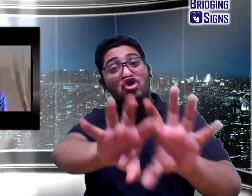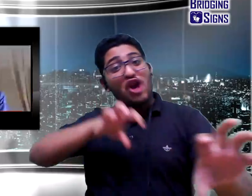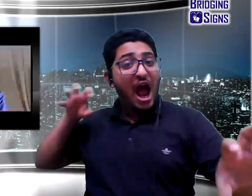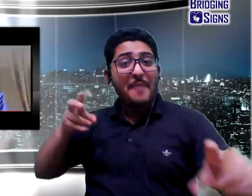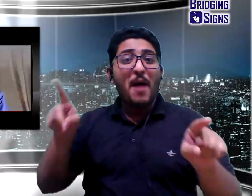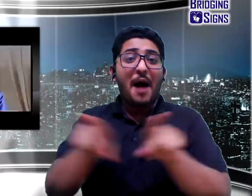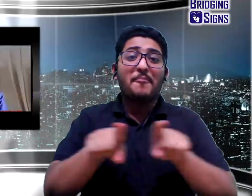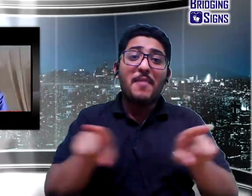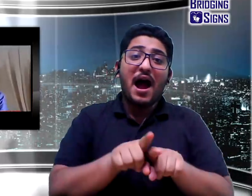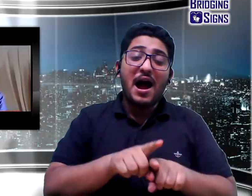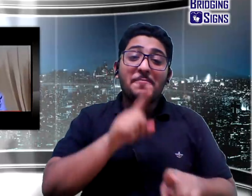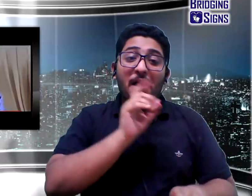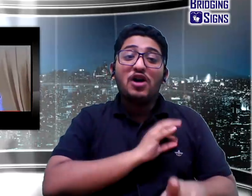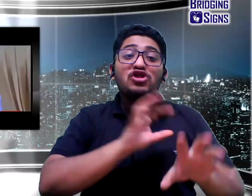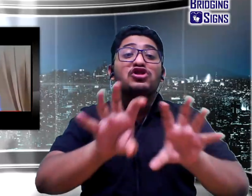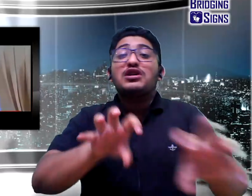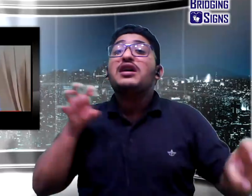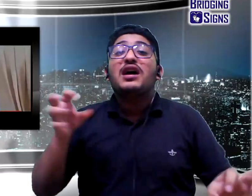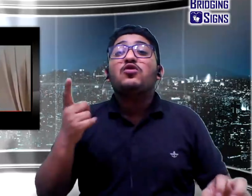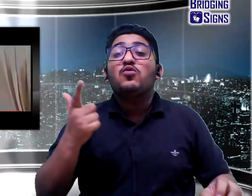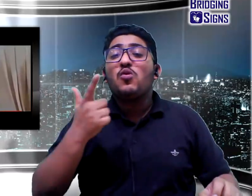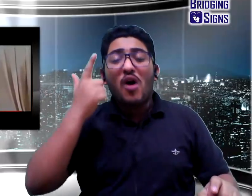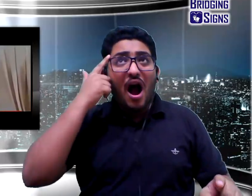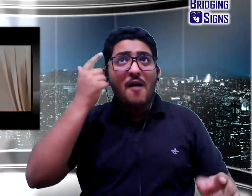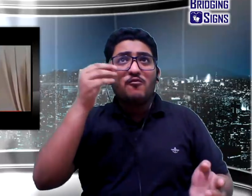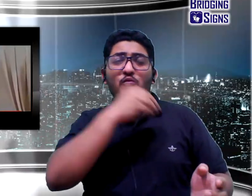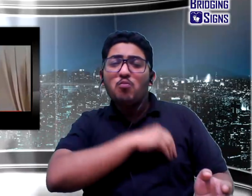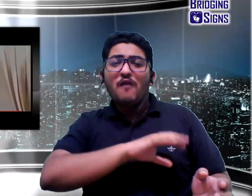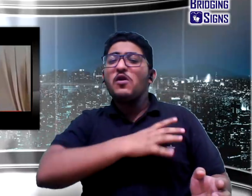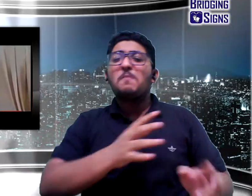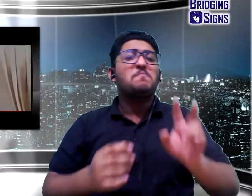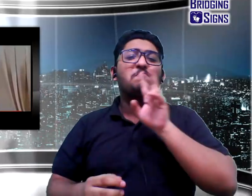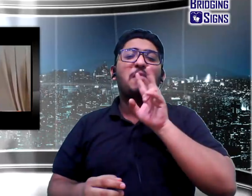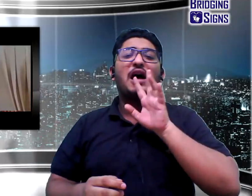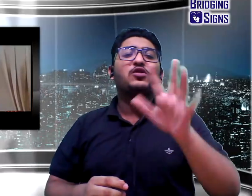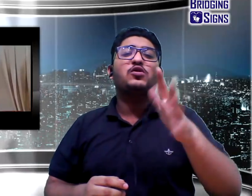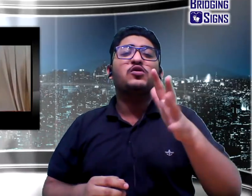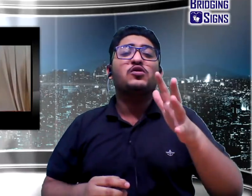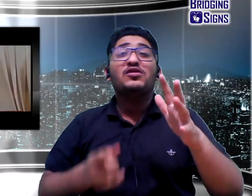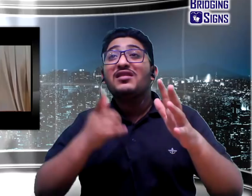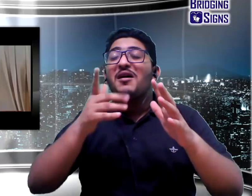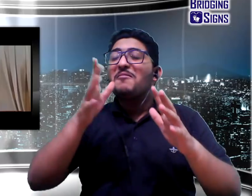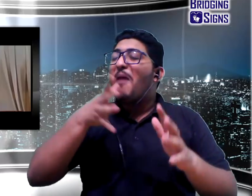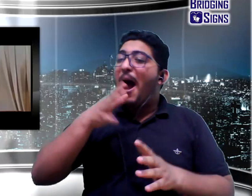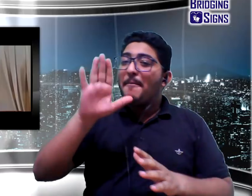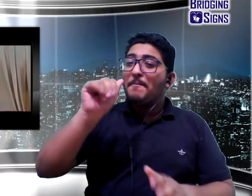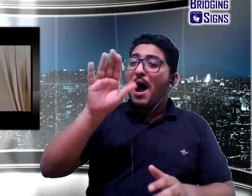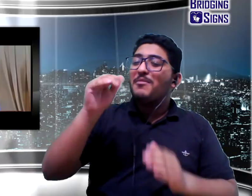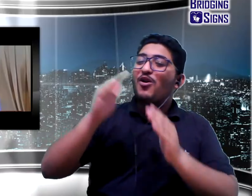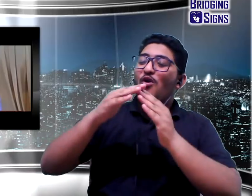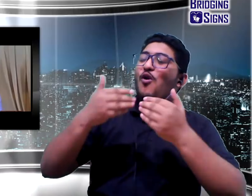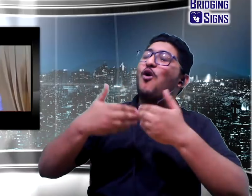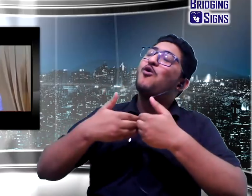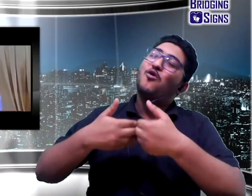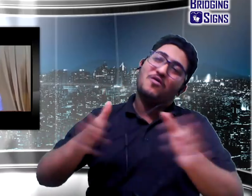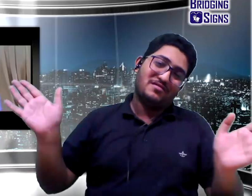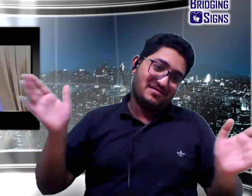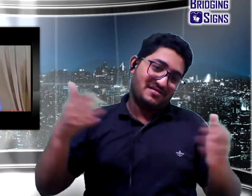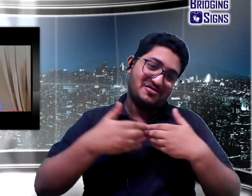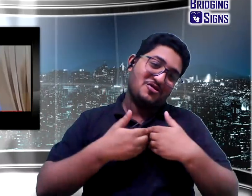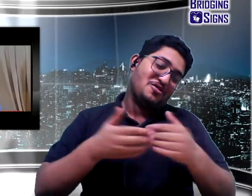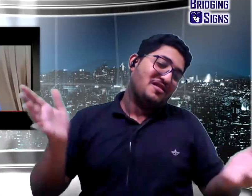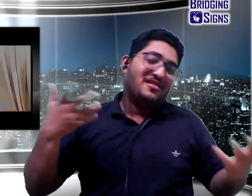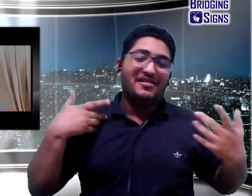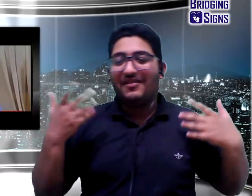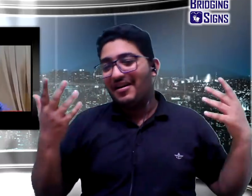ਸ਼ੇਰ, ਜਿਹਨੇ ਨਫੇ ਨੁਕਸਾਨ ਨਹੀਂ ਦੇਖੇ ਔਰ ਬਾਬੇ ਦਾ ਡਰ ਨਿਸ਼ਕਾਮ ਖੋਲਿਆ, ਨਿਸ਼ਕਾਮ